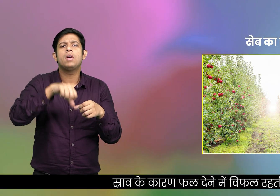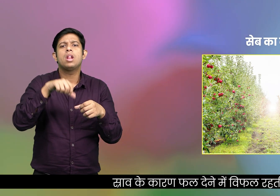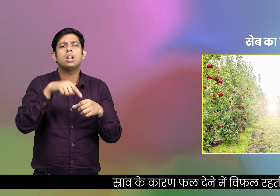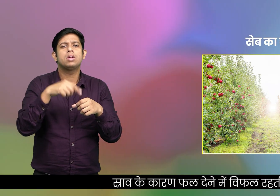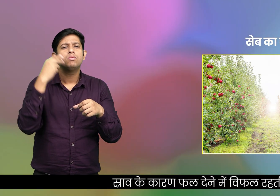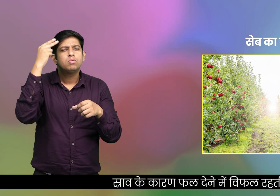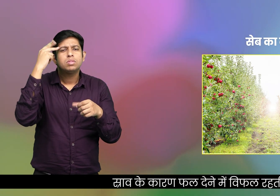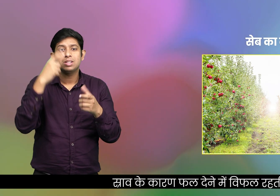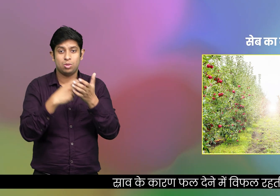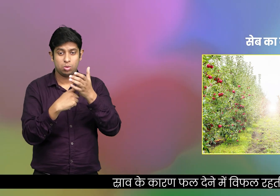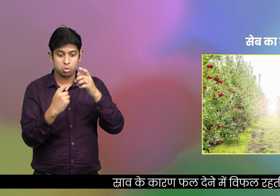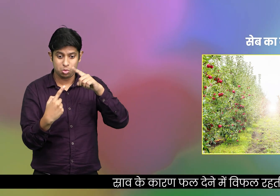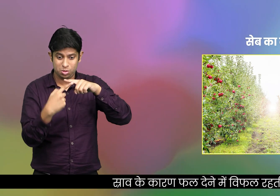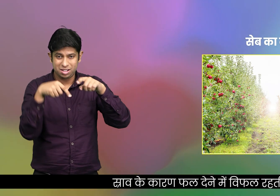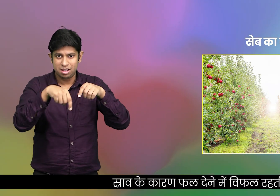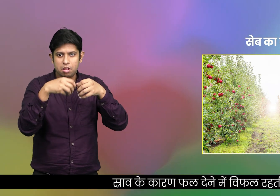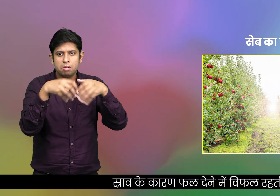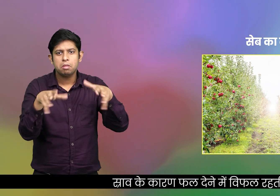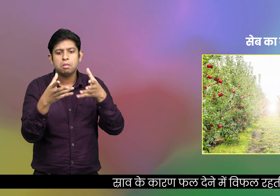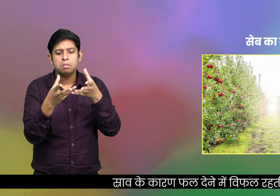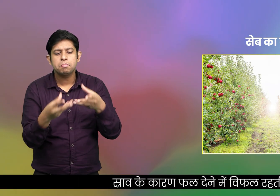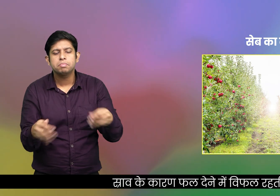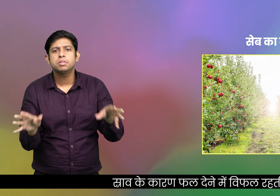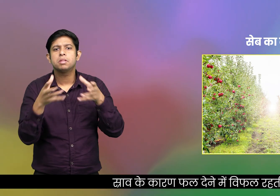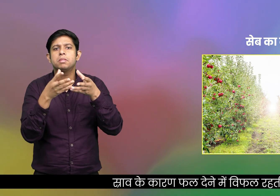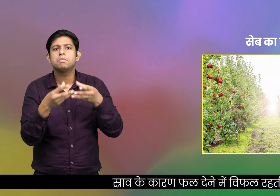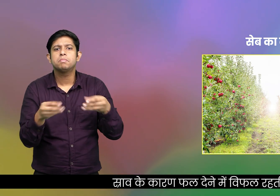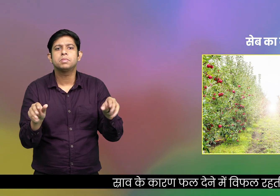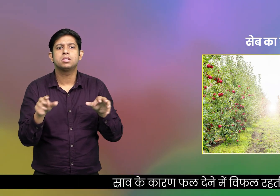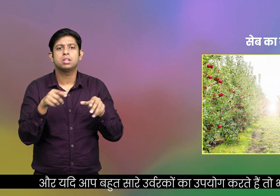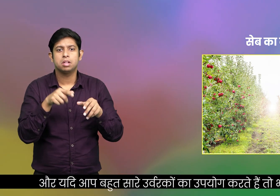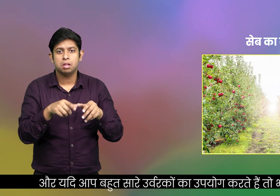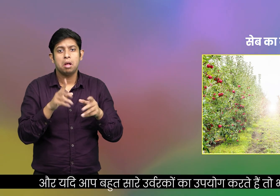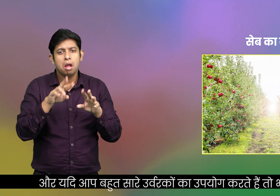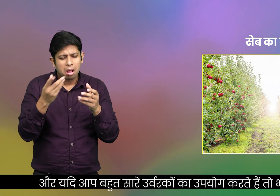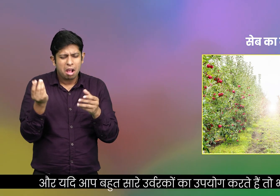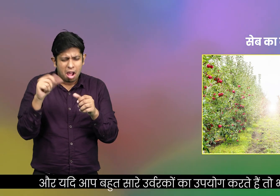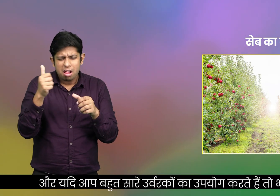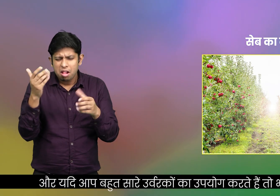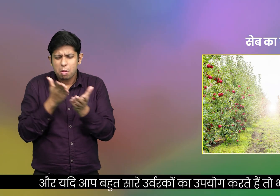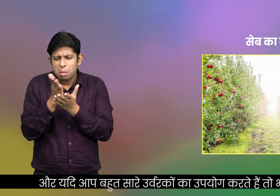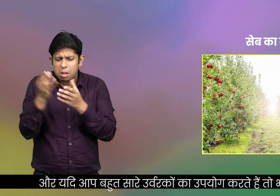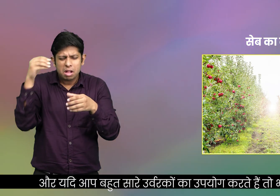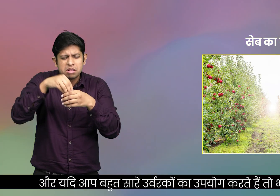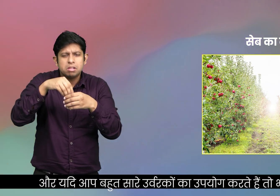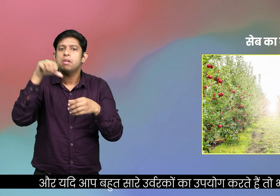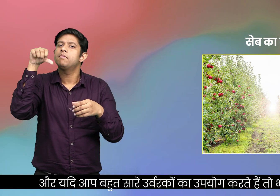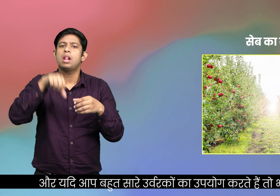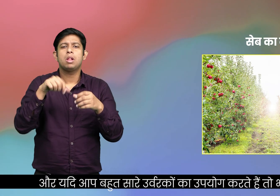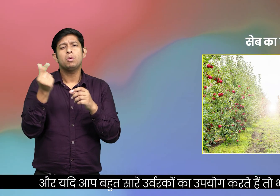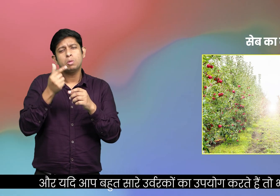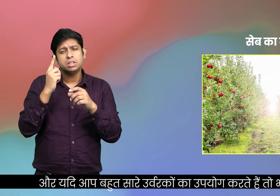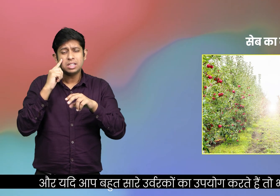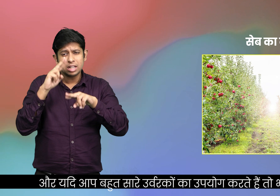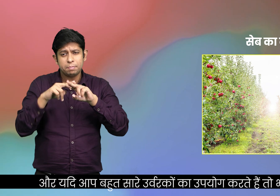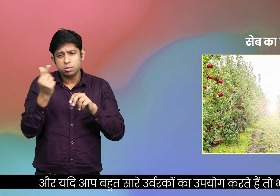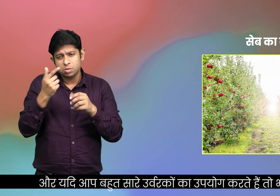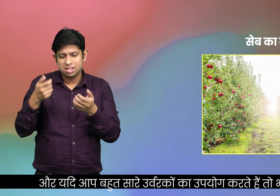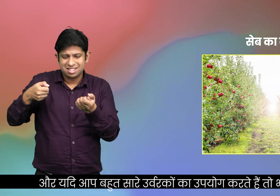के कारण फल देने में विफल रहती है, और यदि आप बहुत सारे उर्वरकों का उपयोग